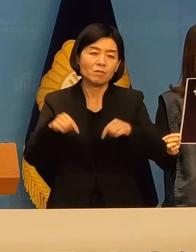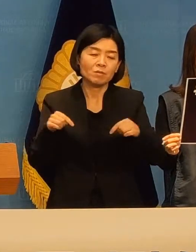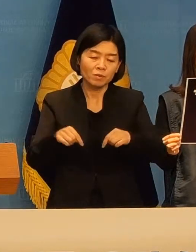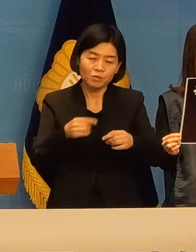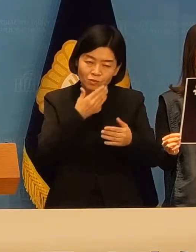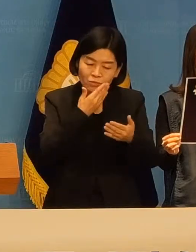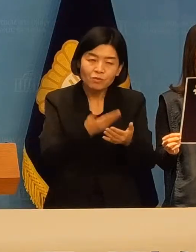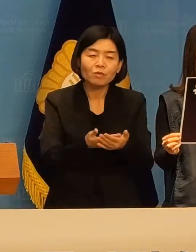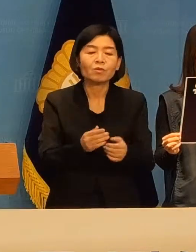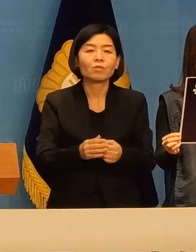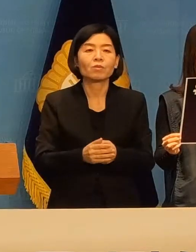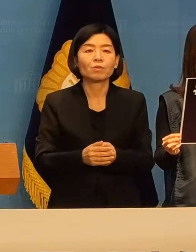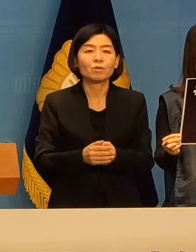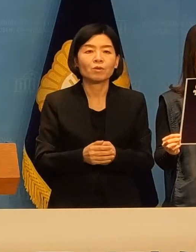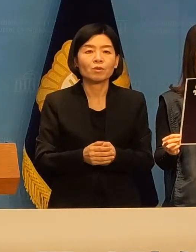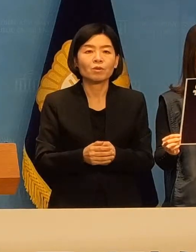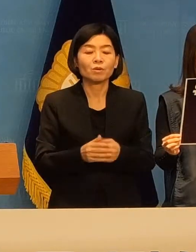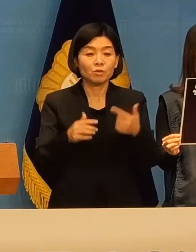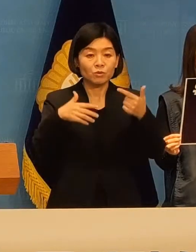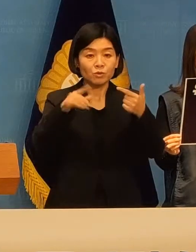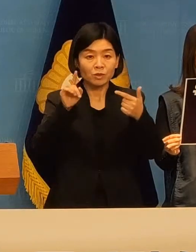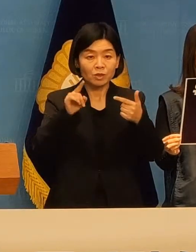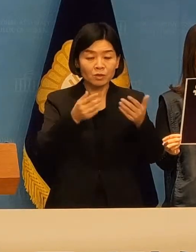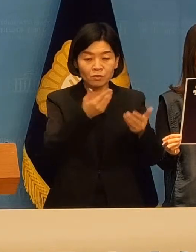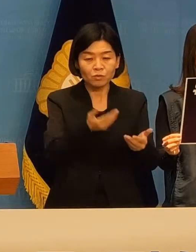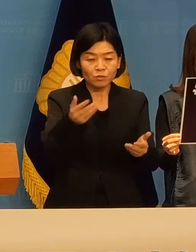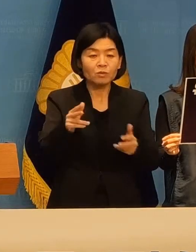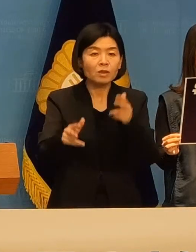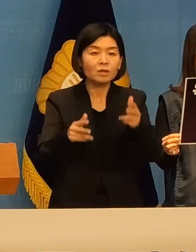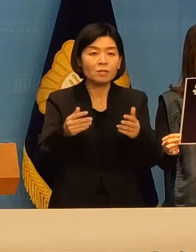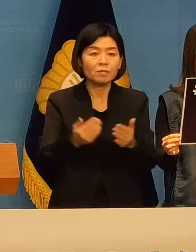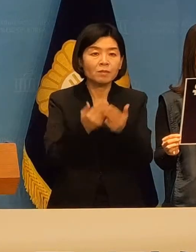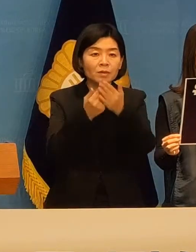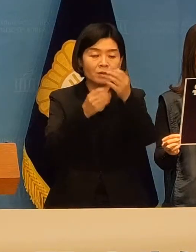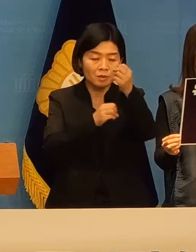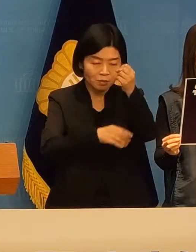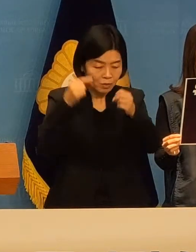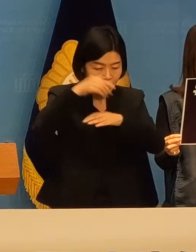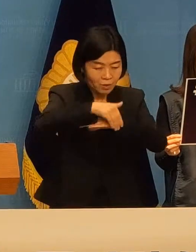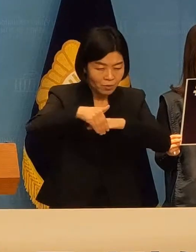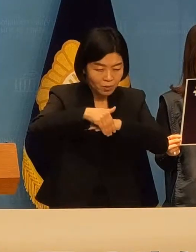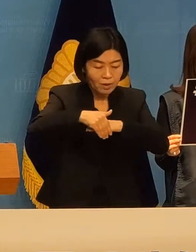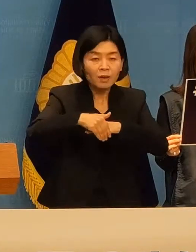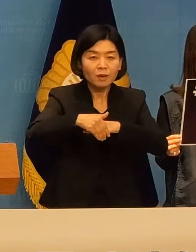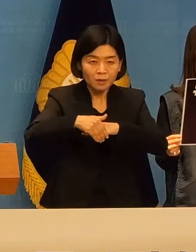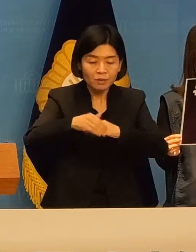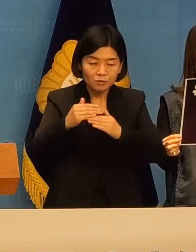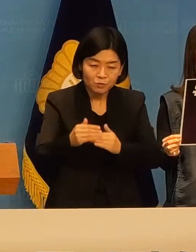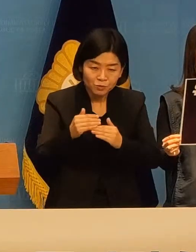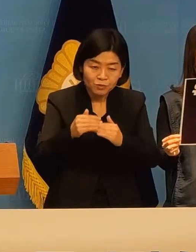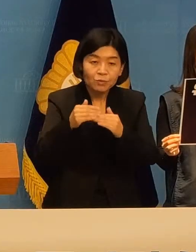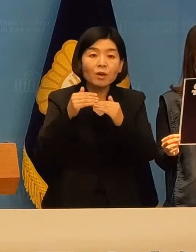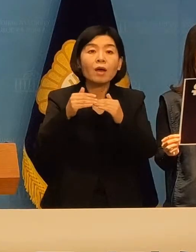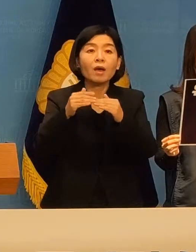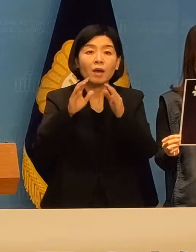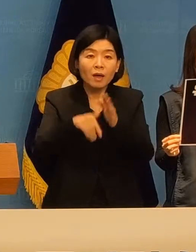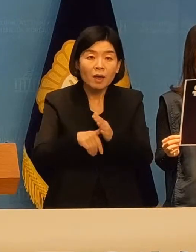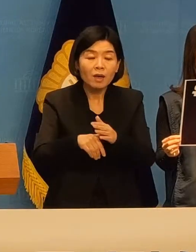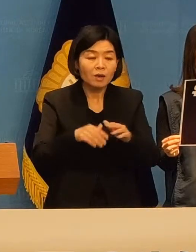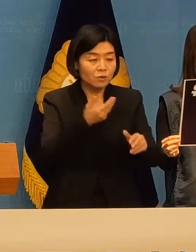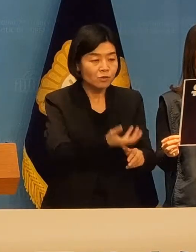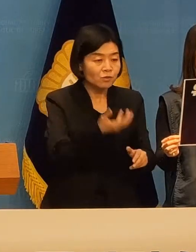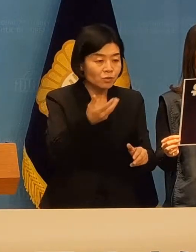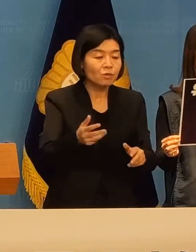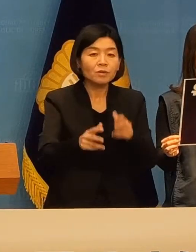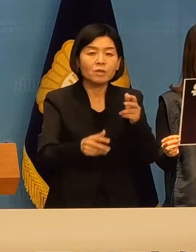곧 예정되어 있는 제6차 유통산업발전 기본계획 수립 과정을 통해 유통산업 위기에 대한 국가 차원의